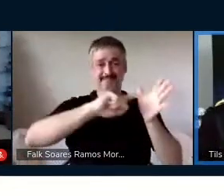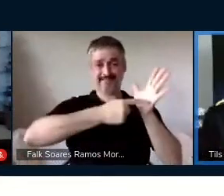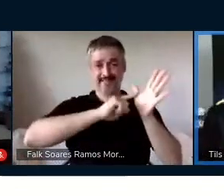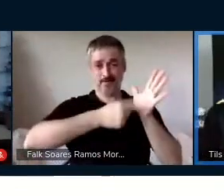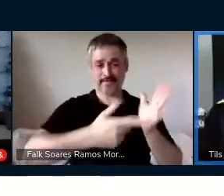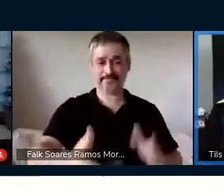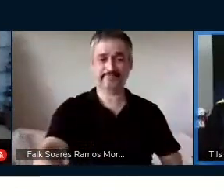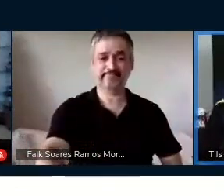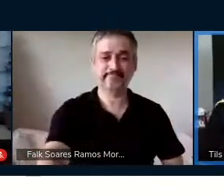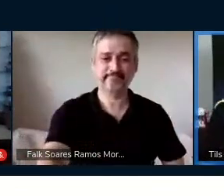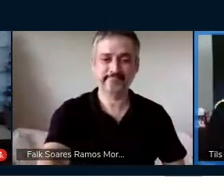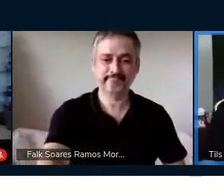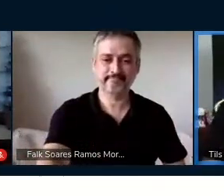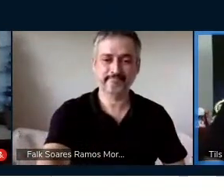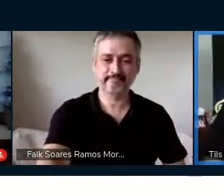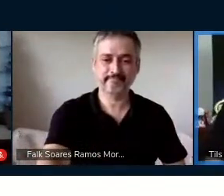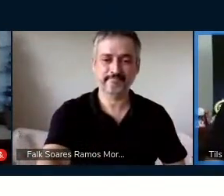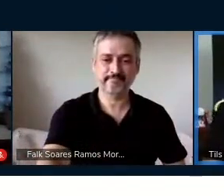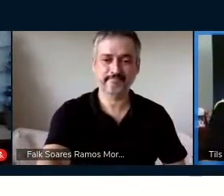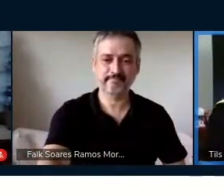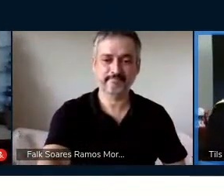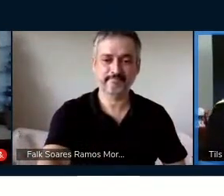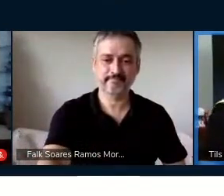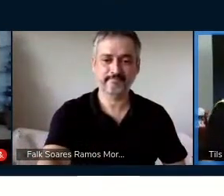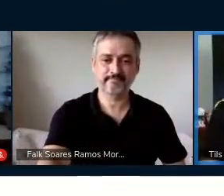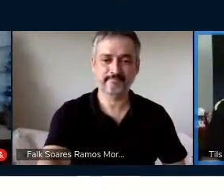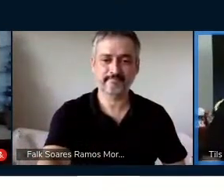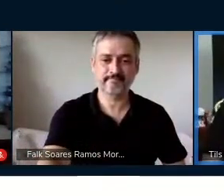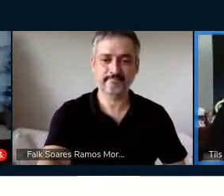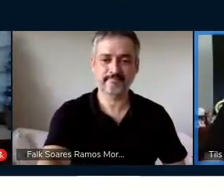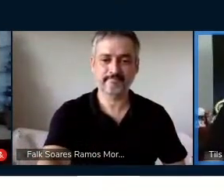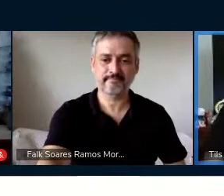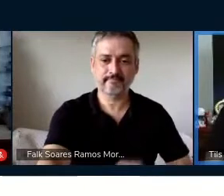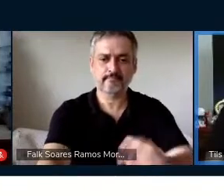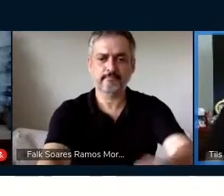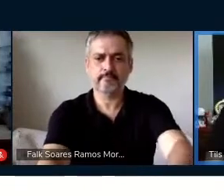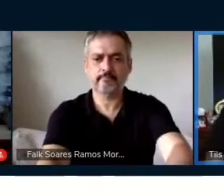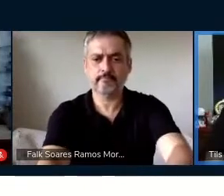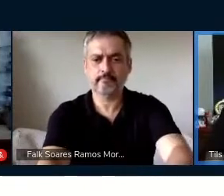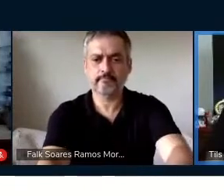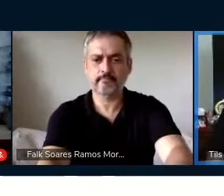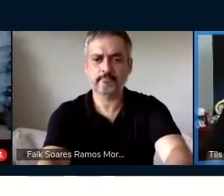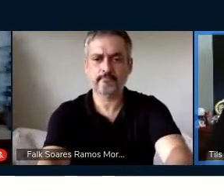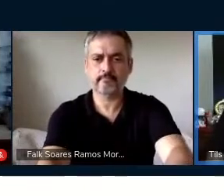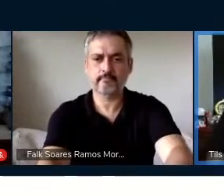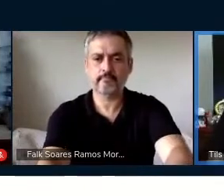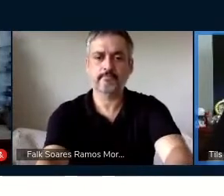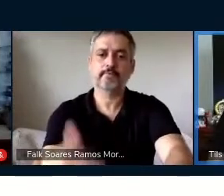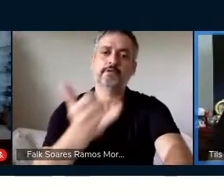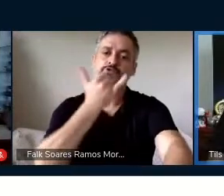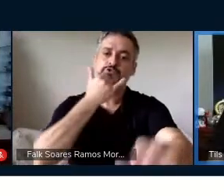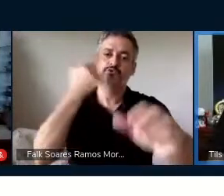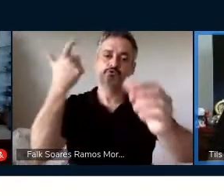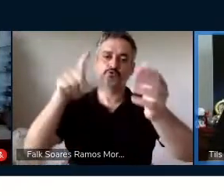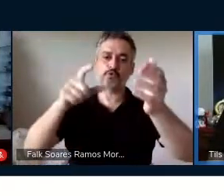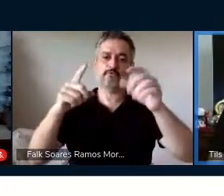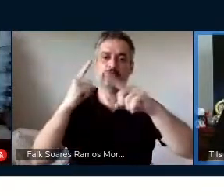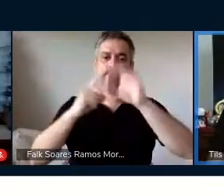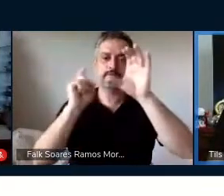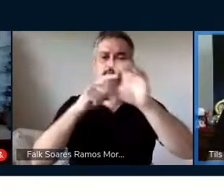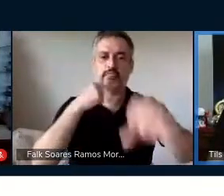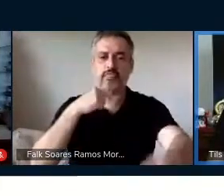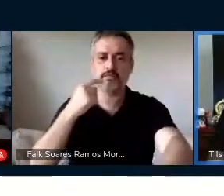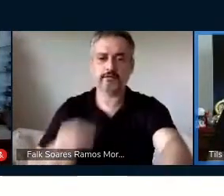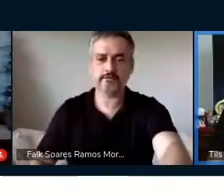nos aplicativos, no HandTalk, que aqui a figura foi proposto a busca